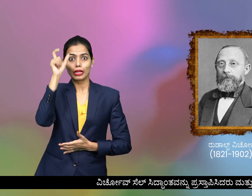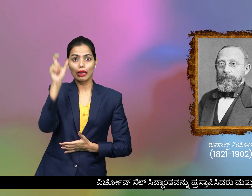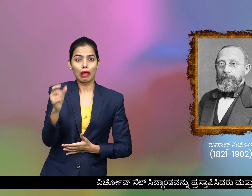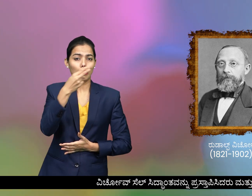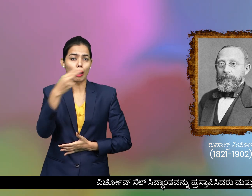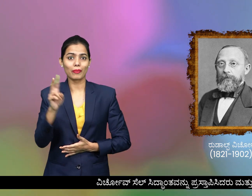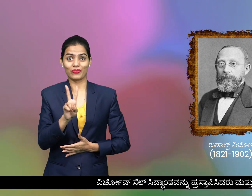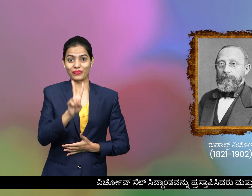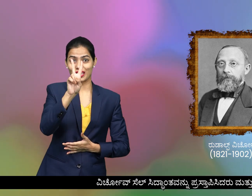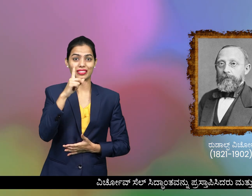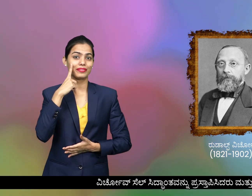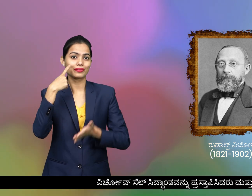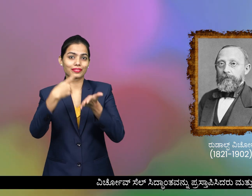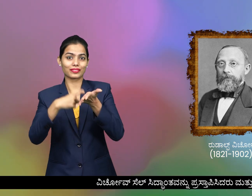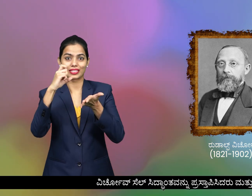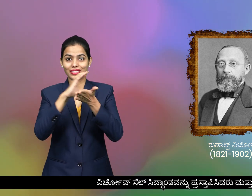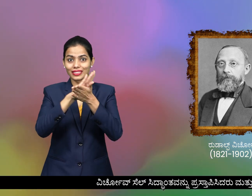ವಿರ್ಚೋವ್ ಸೆಲ್ ಸಿದ್ಧಾಂತವನ್ನ ಪ್ರಸ್ತಾಪಿಸಿದವರು ಮತ್ತು